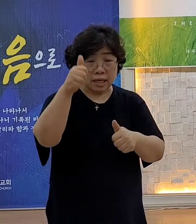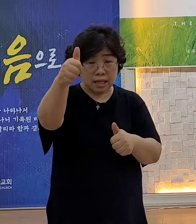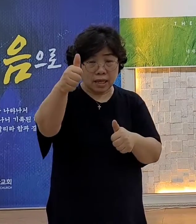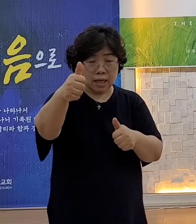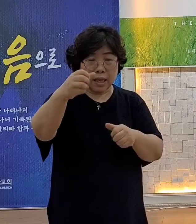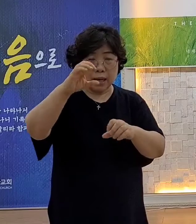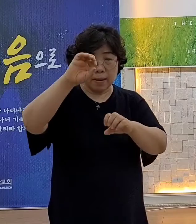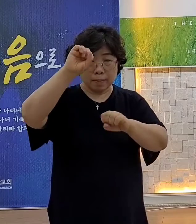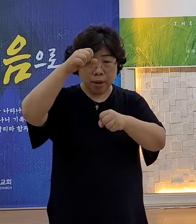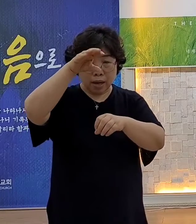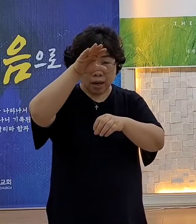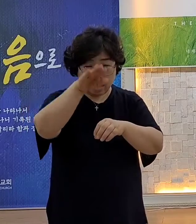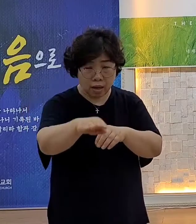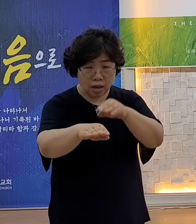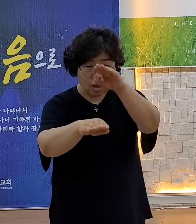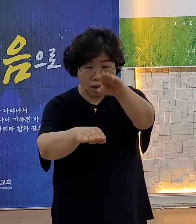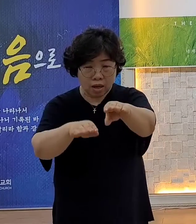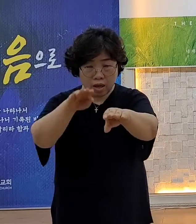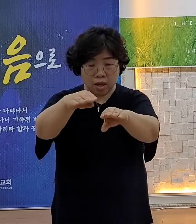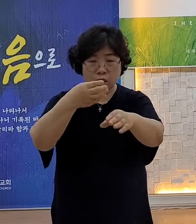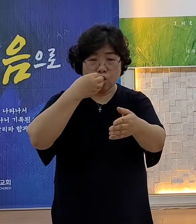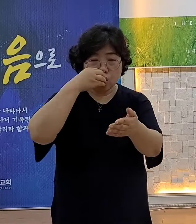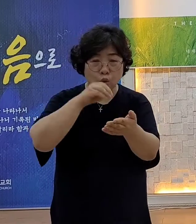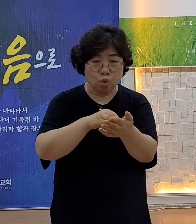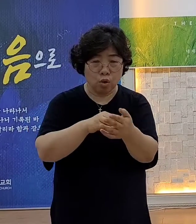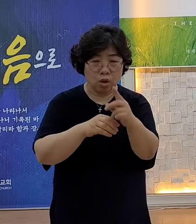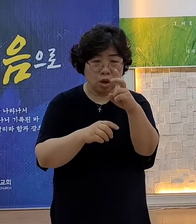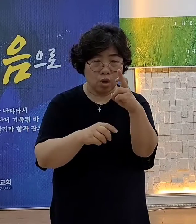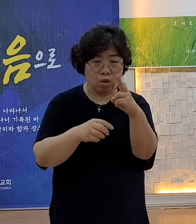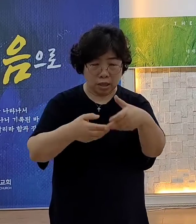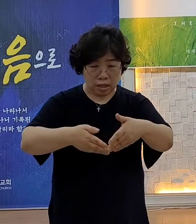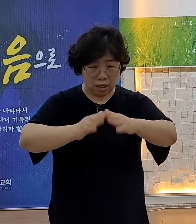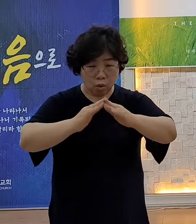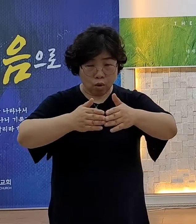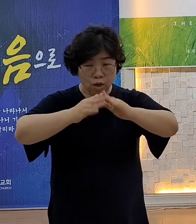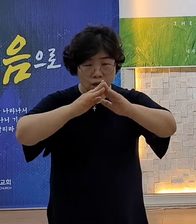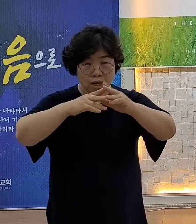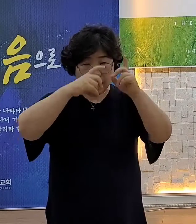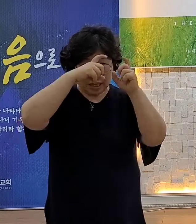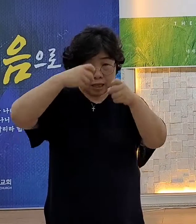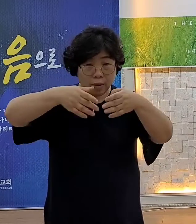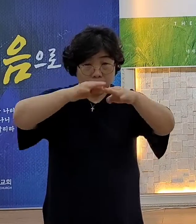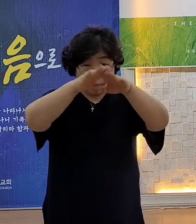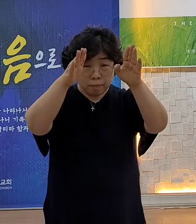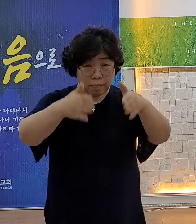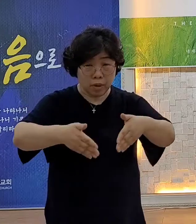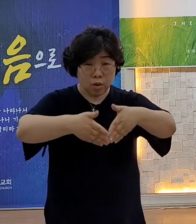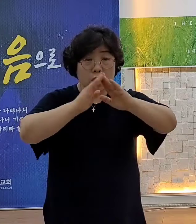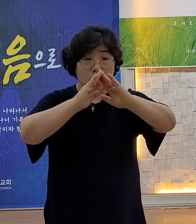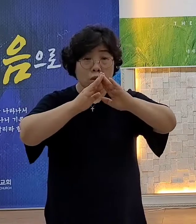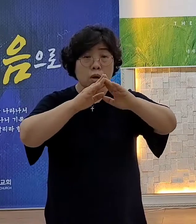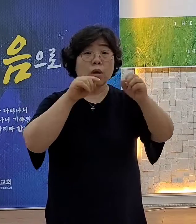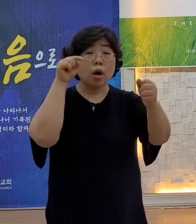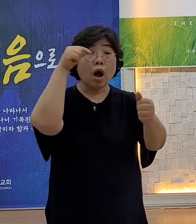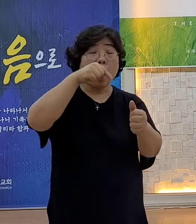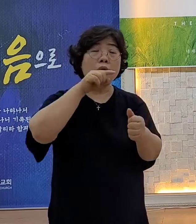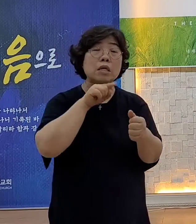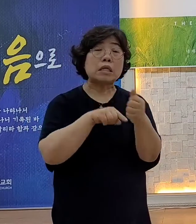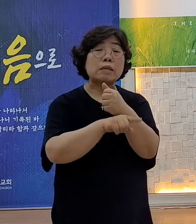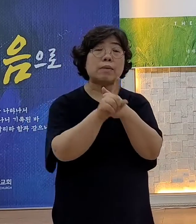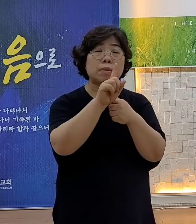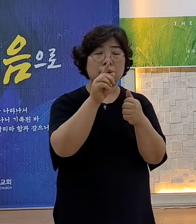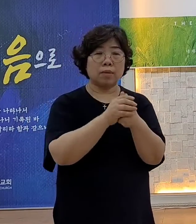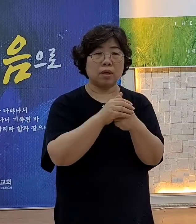밟은 그곳에 그 12돌을 세우라. 기념비로 세우라. 왜 세웠습니까?